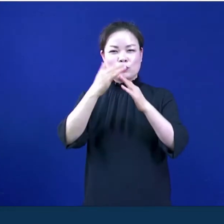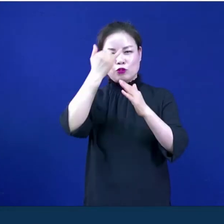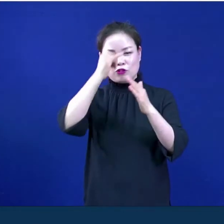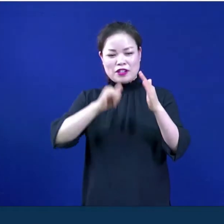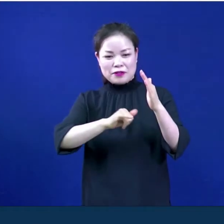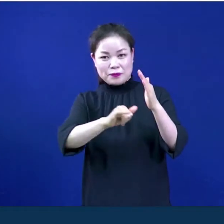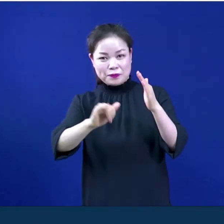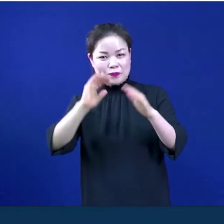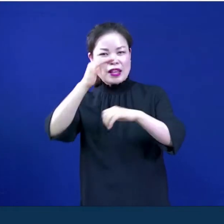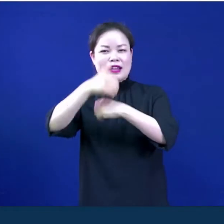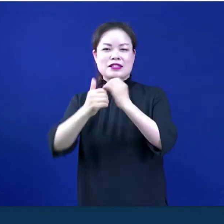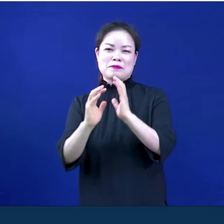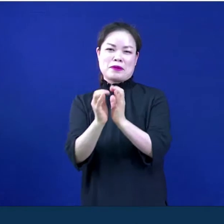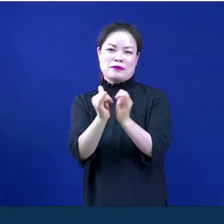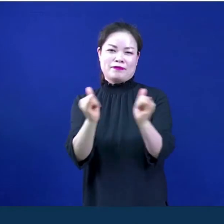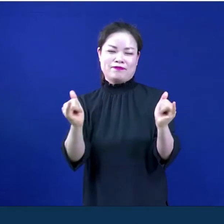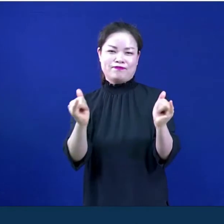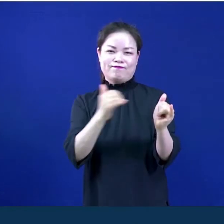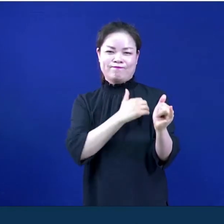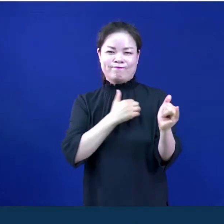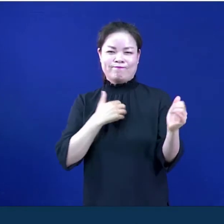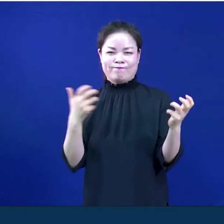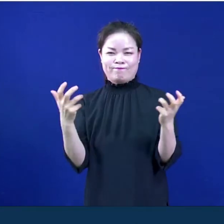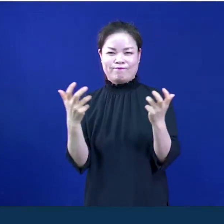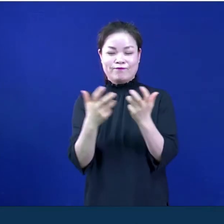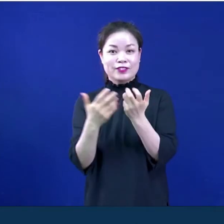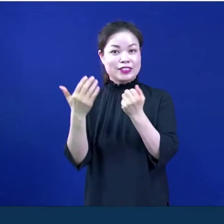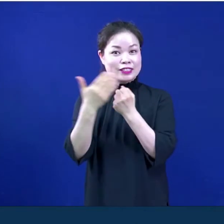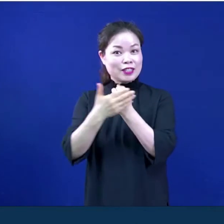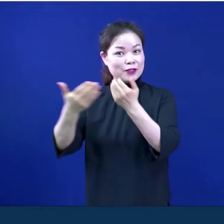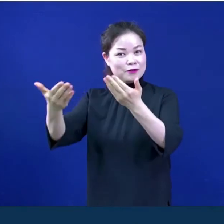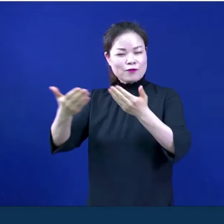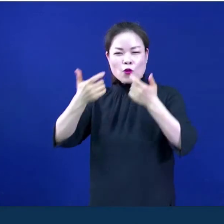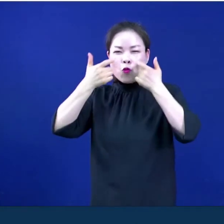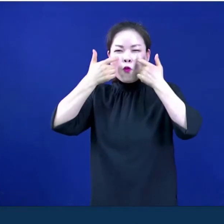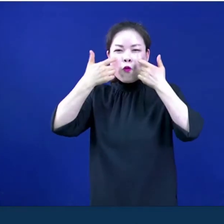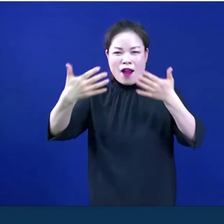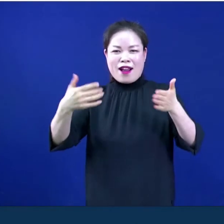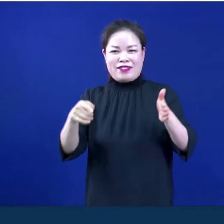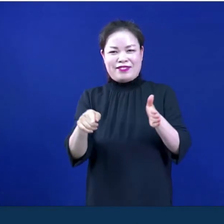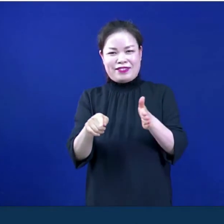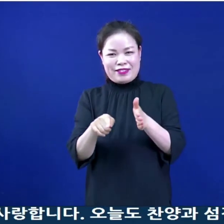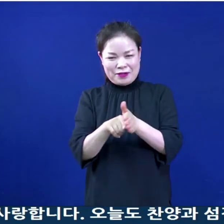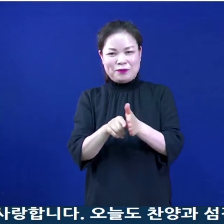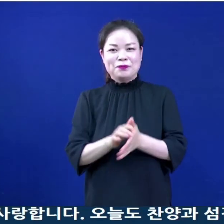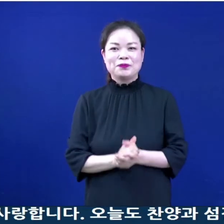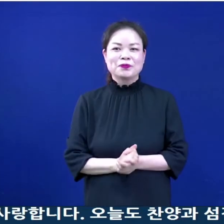가족들, 하나님의 백성들에게 풍족한 은혜 내려주실 것을 확신합니다.